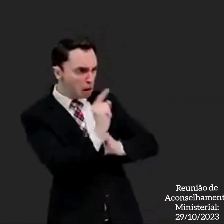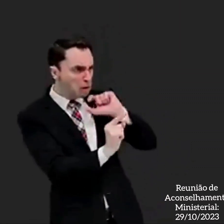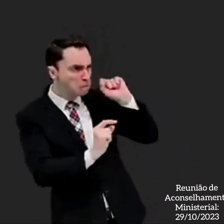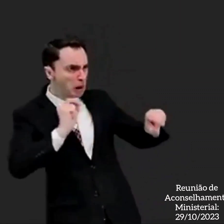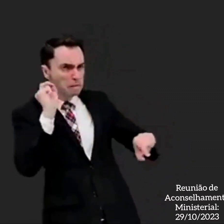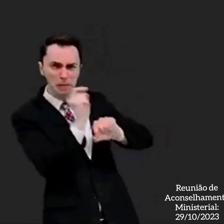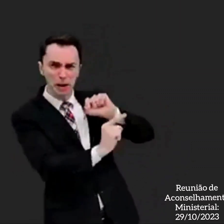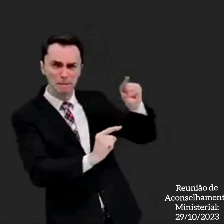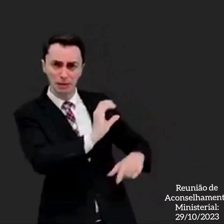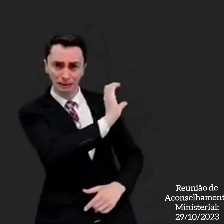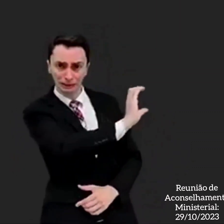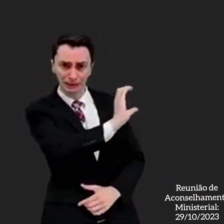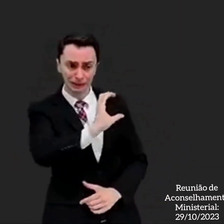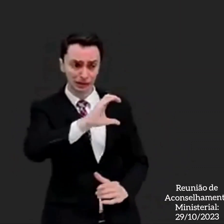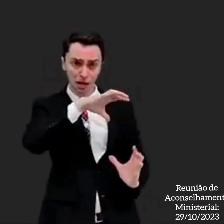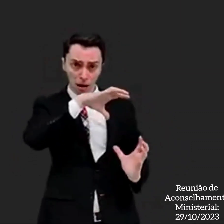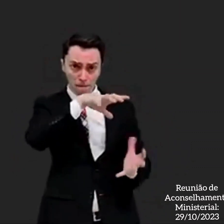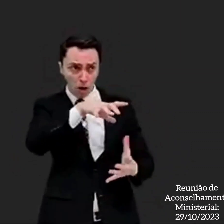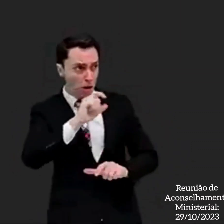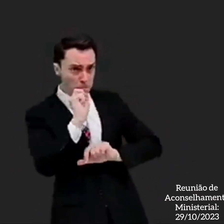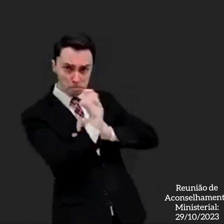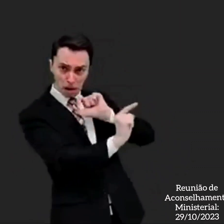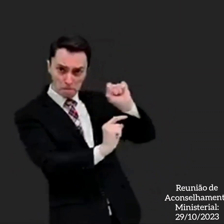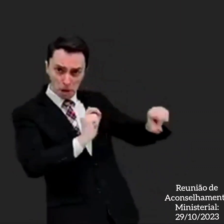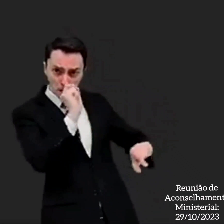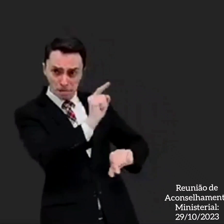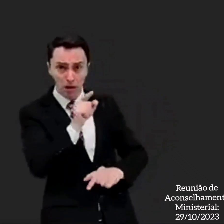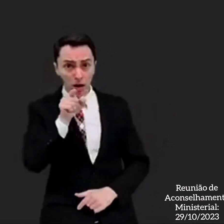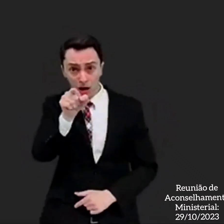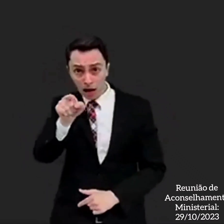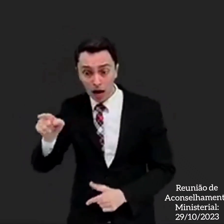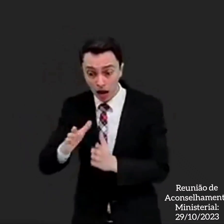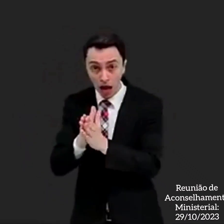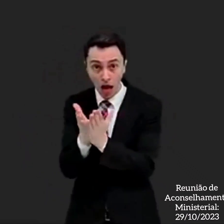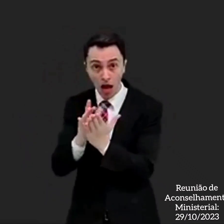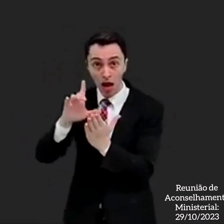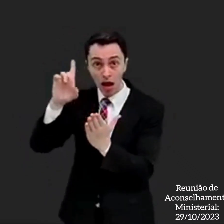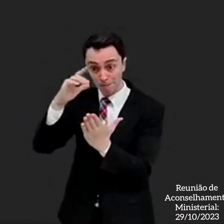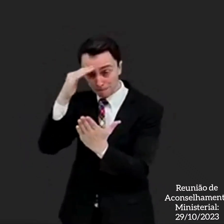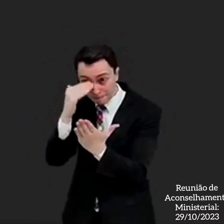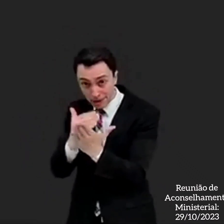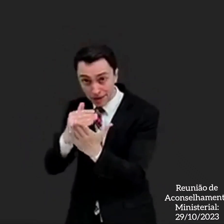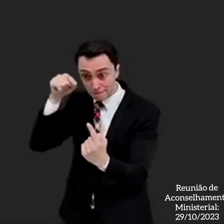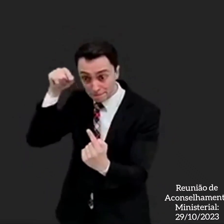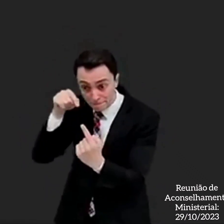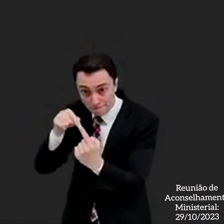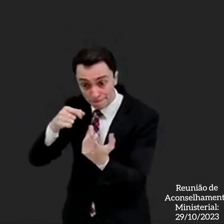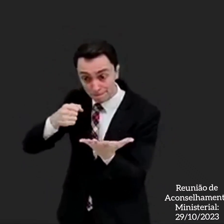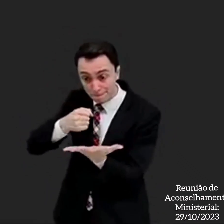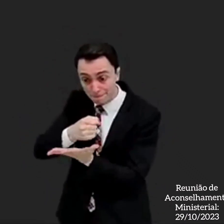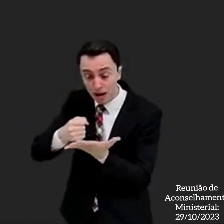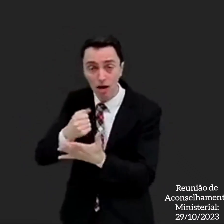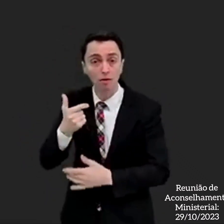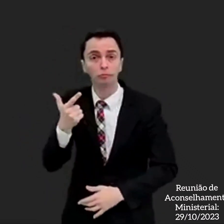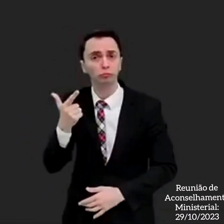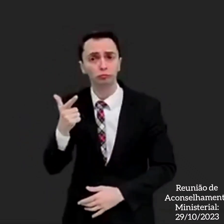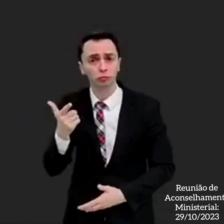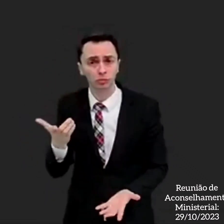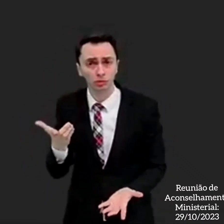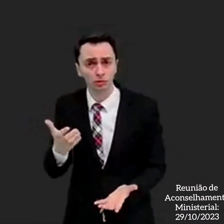congregação cristã, sem bases doutrinárias fundamentadas em verdades